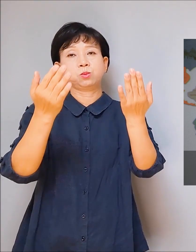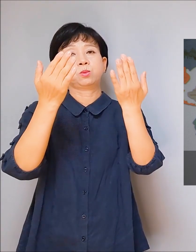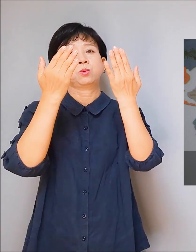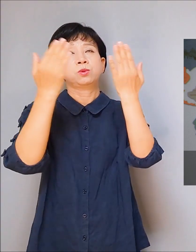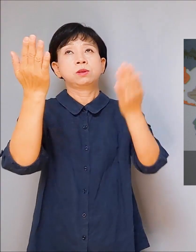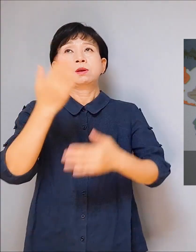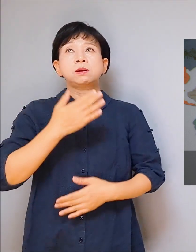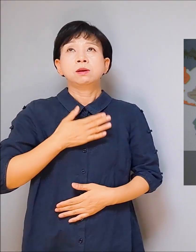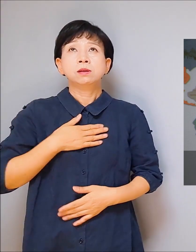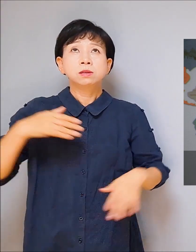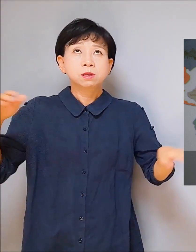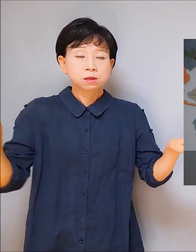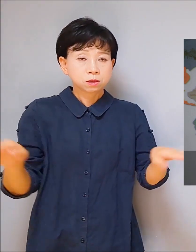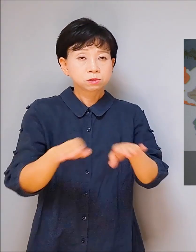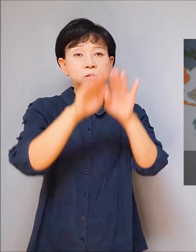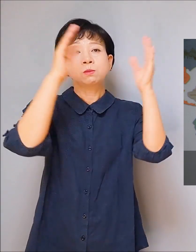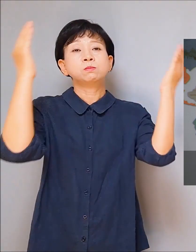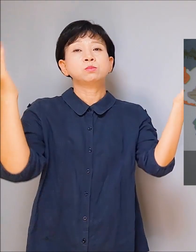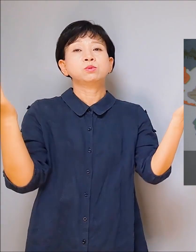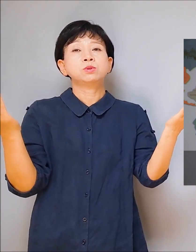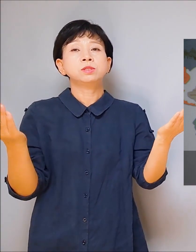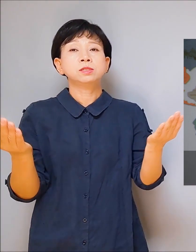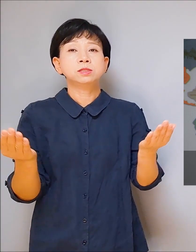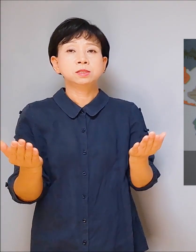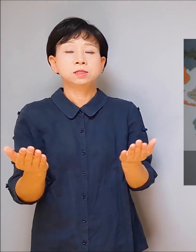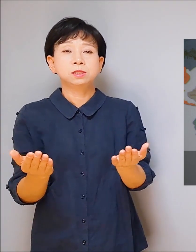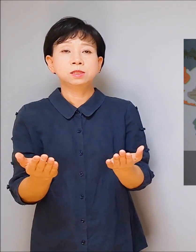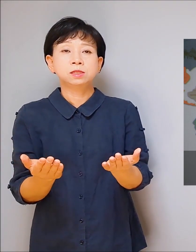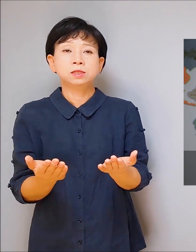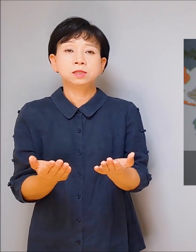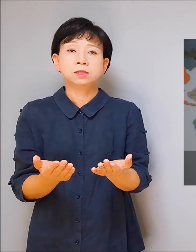찬양해요. 나의